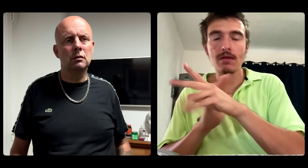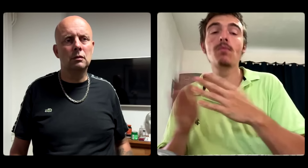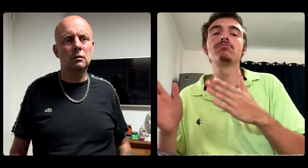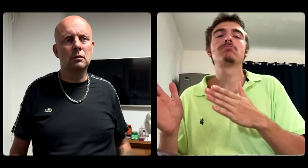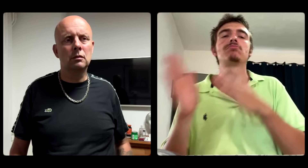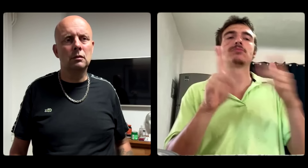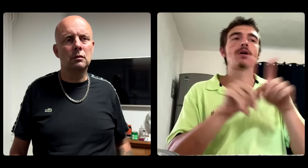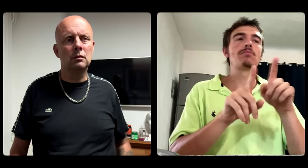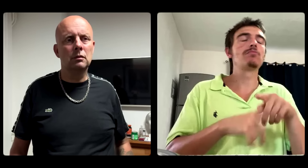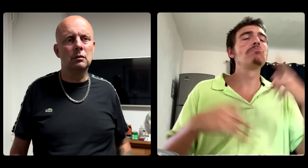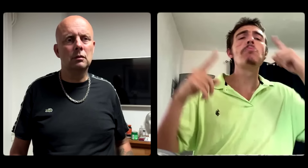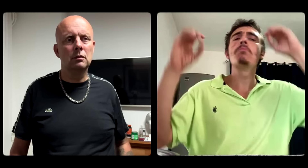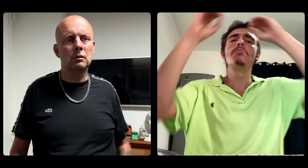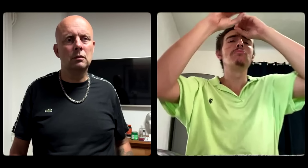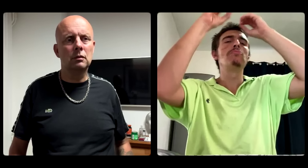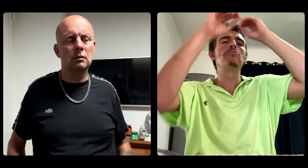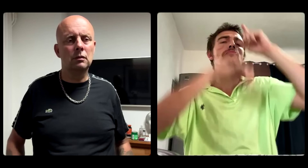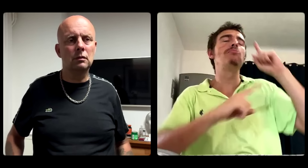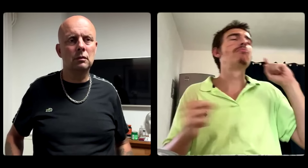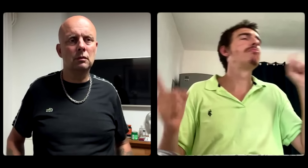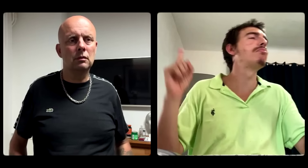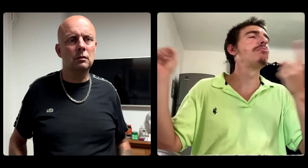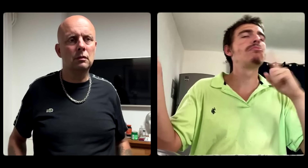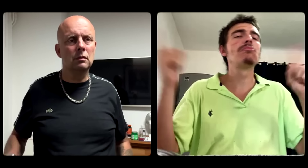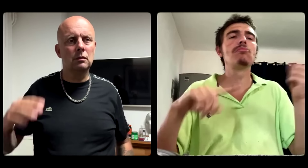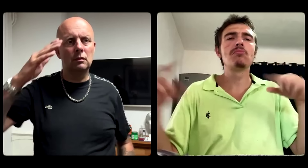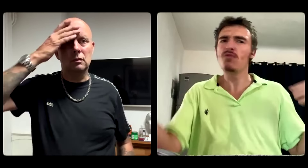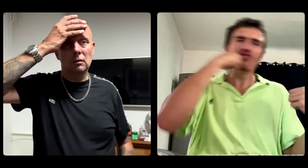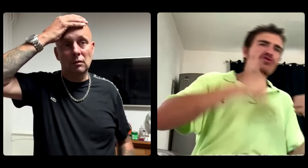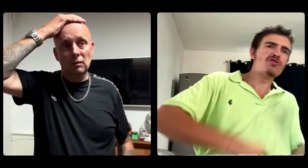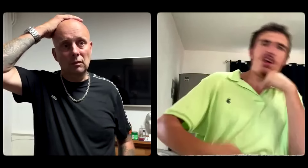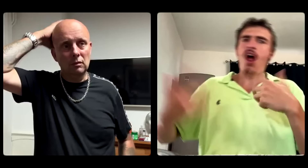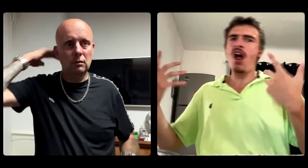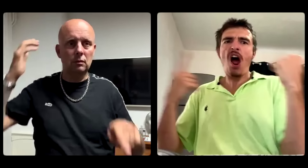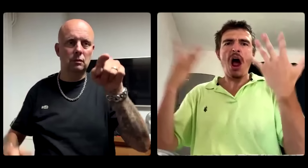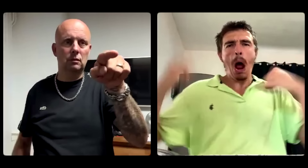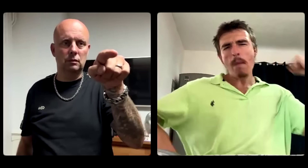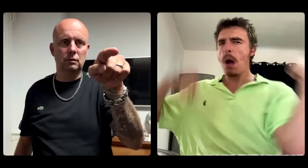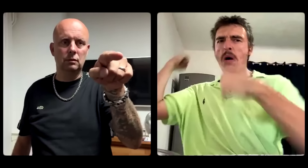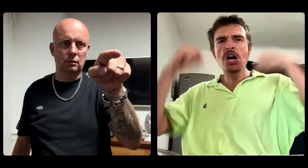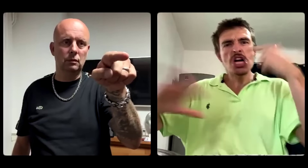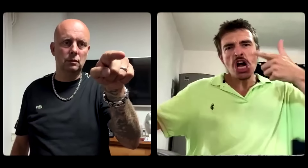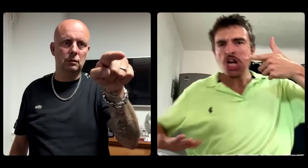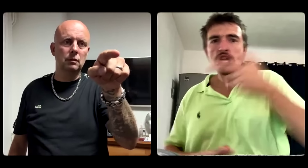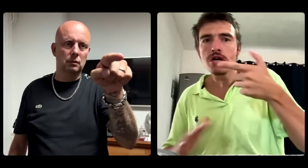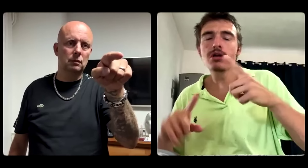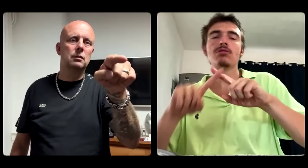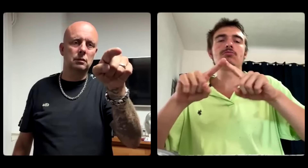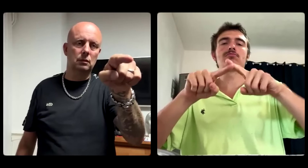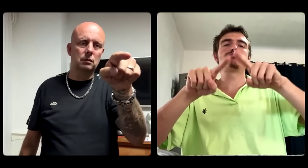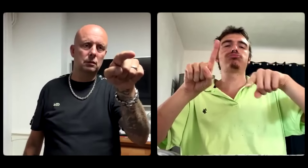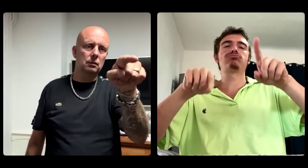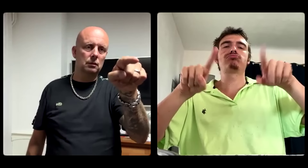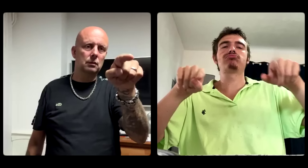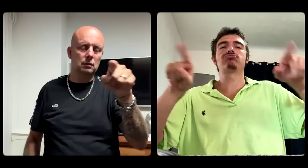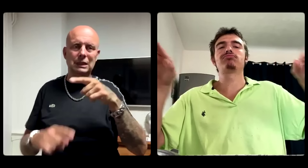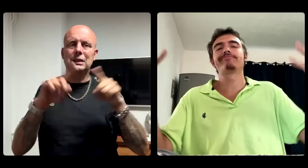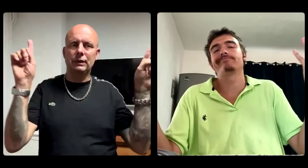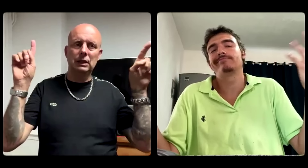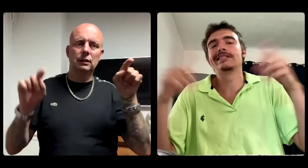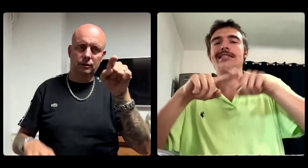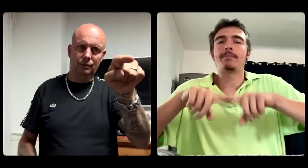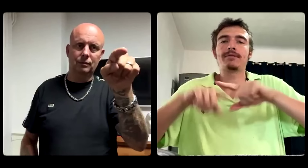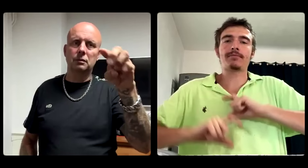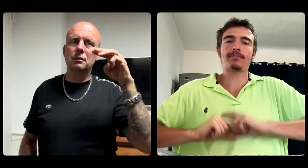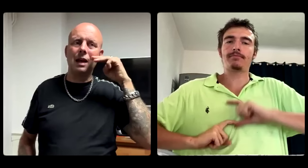Ik ben daar echt heel eerlijk in. Ik reageer echt laat op mensen, gewoon content. Ik skip meldingen en zo, maar als ik er nog van jou, dan ben ik